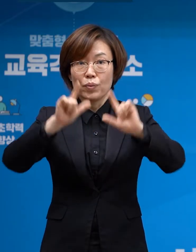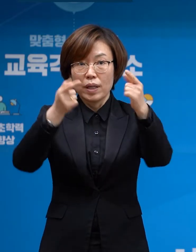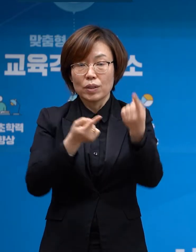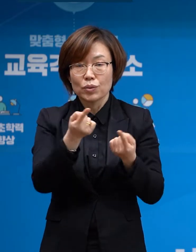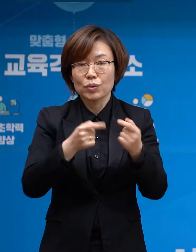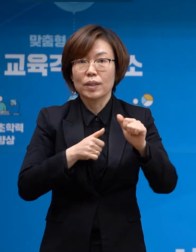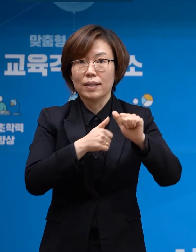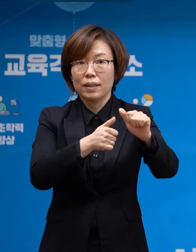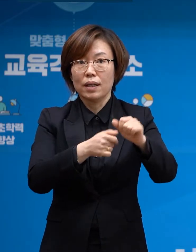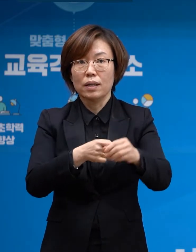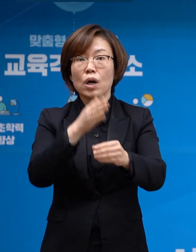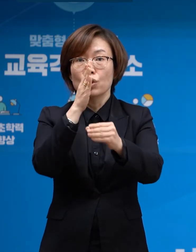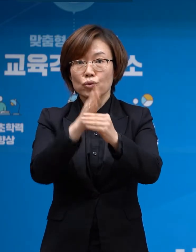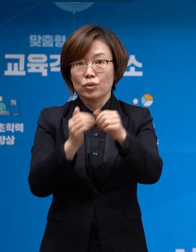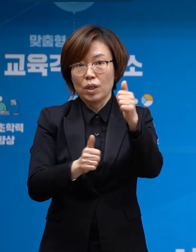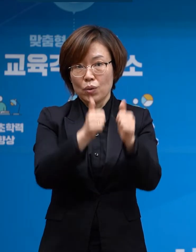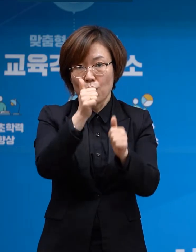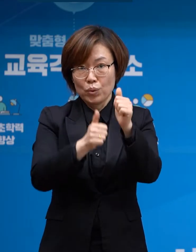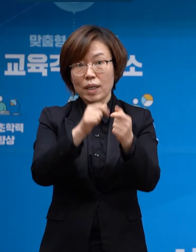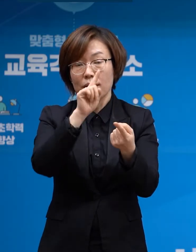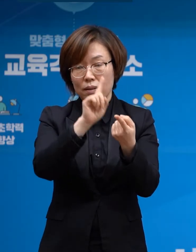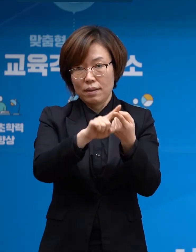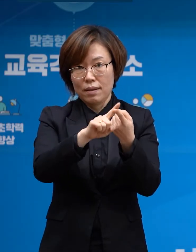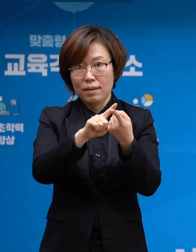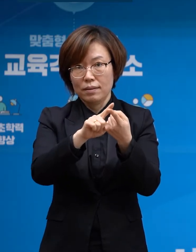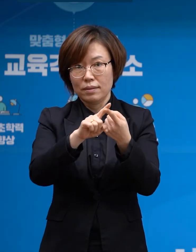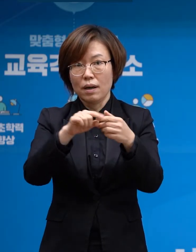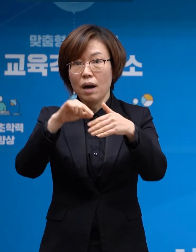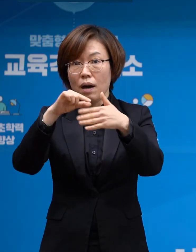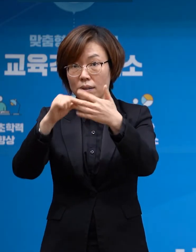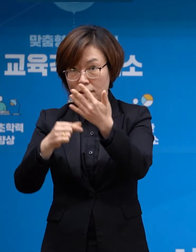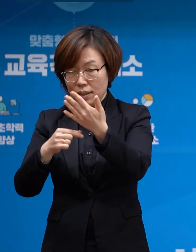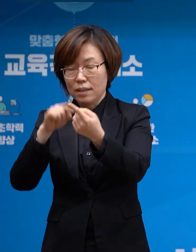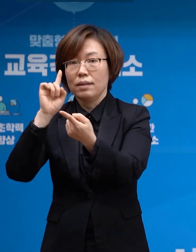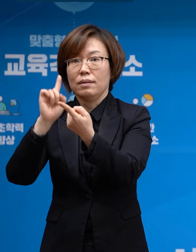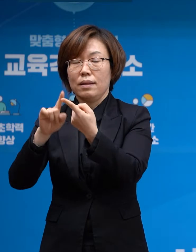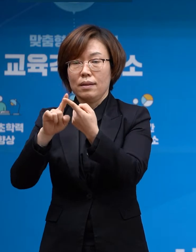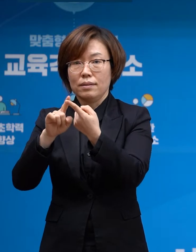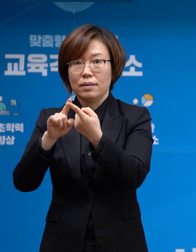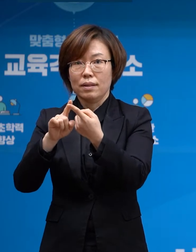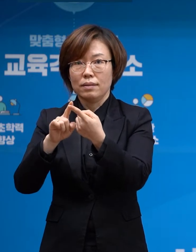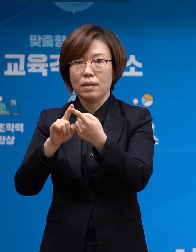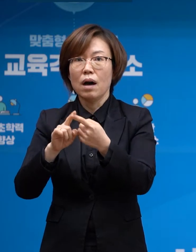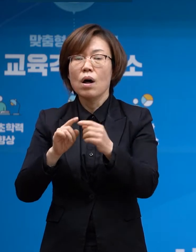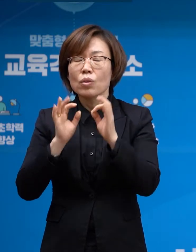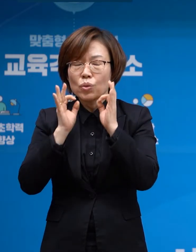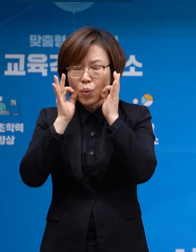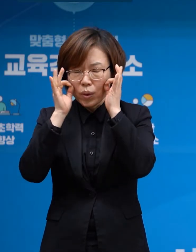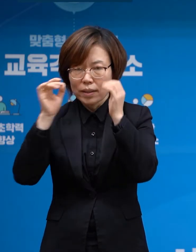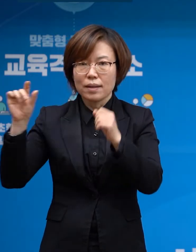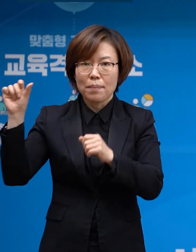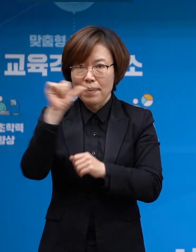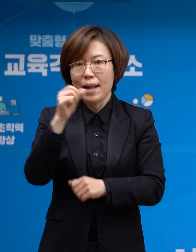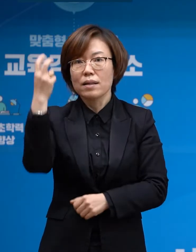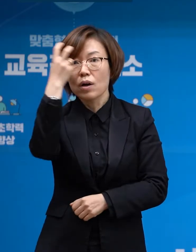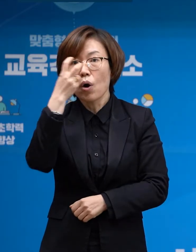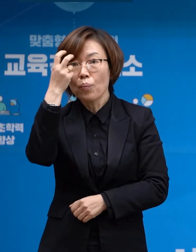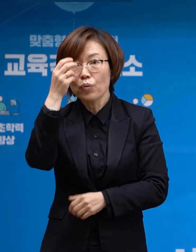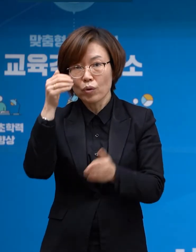따른 중간고사 실시 여부 등 학사 일정 조정에 대해서는 최대한 빠른 검토를